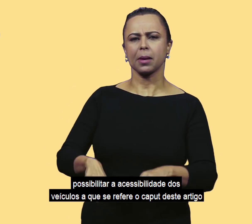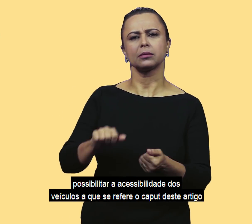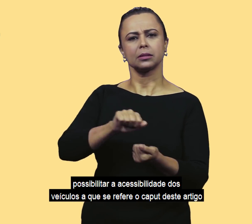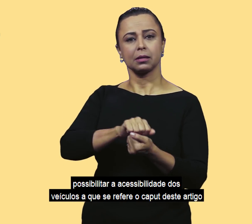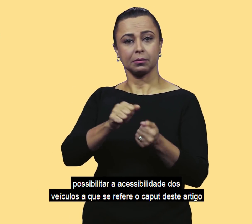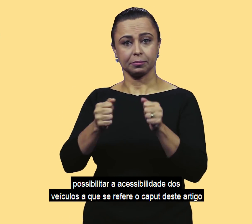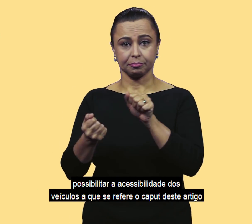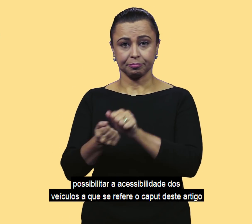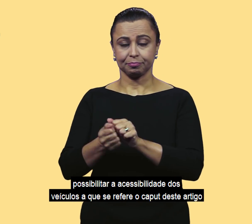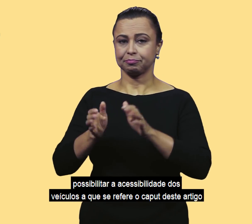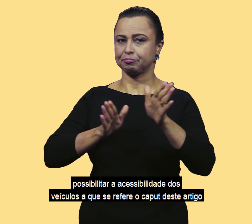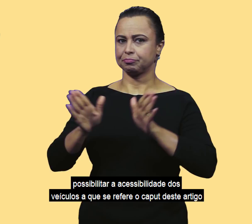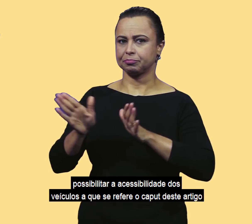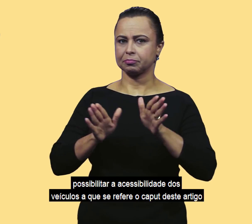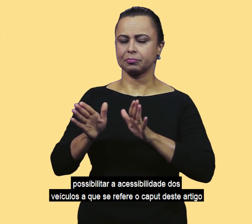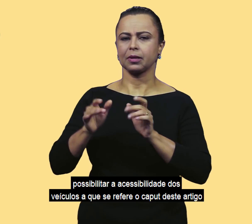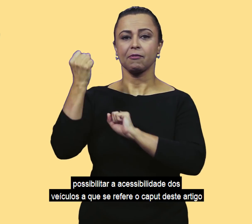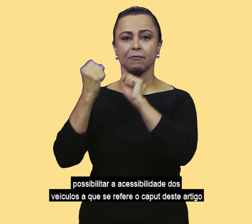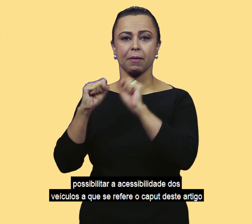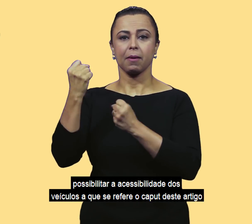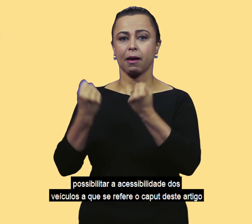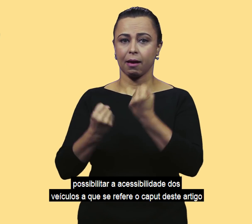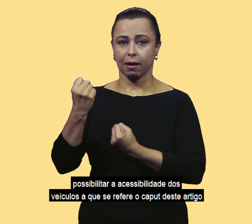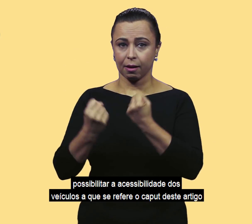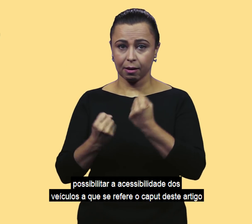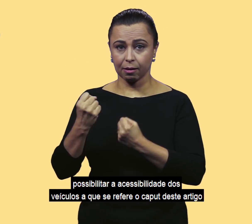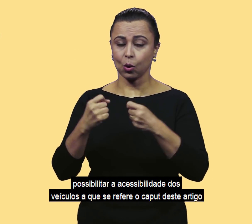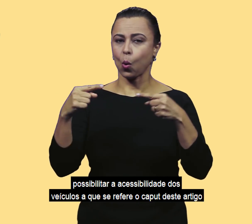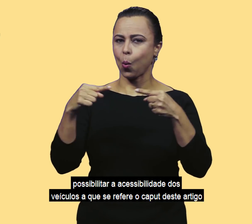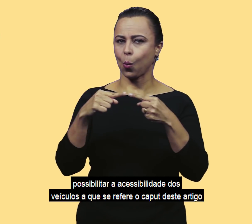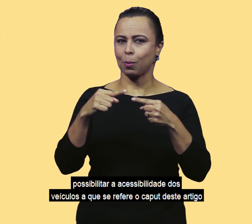dos veículos a que se refere o caput deste artigo